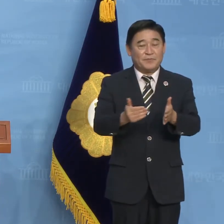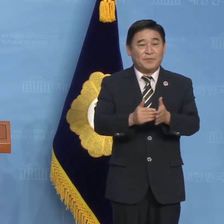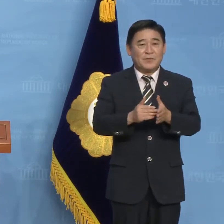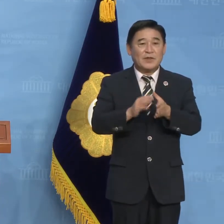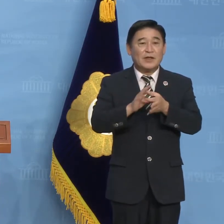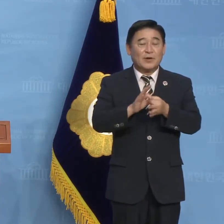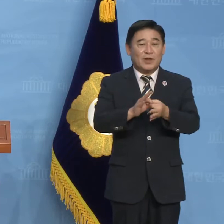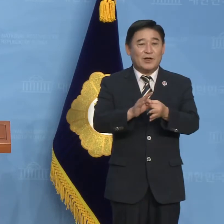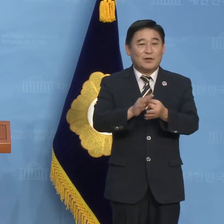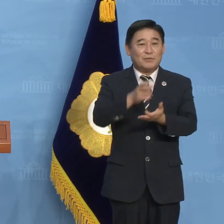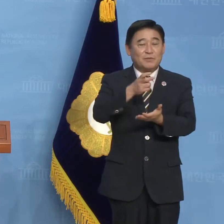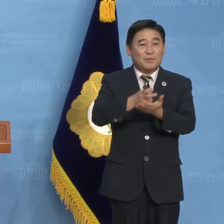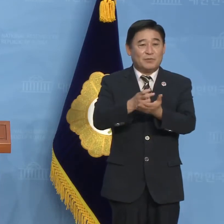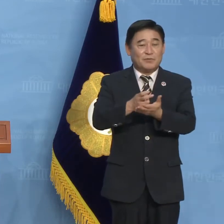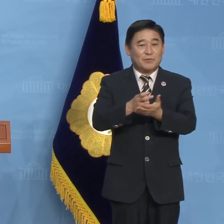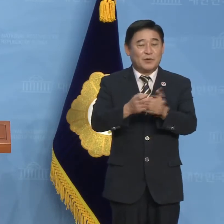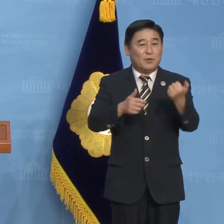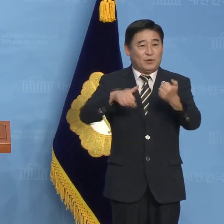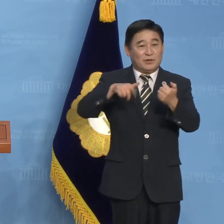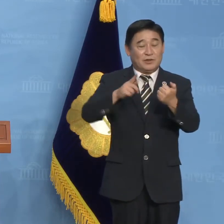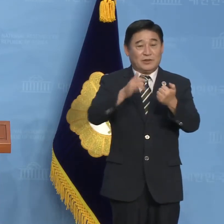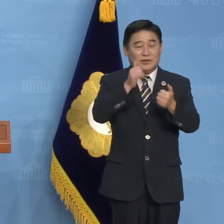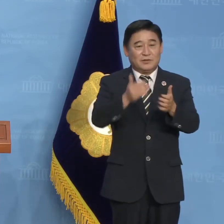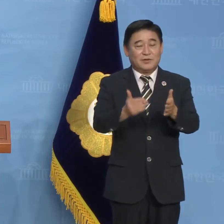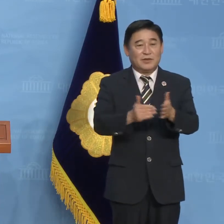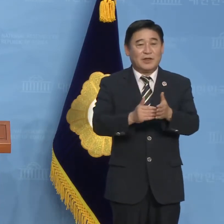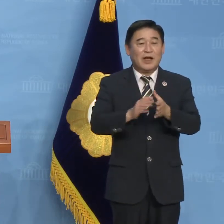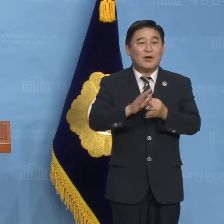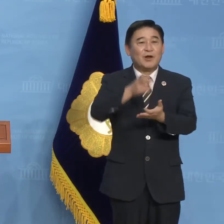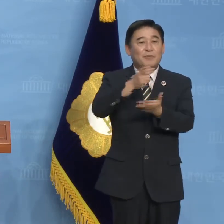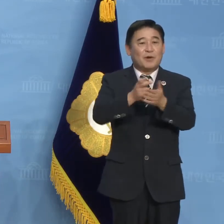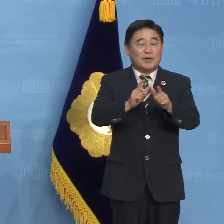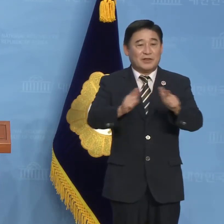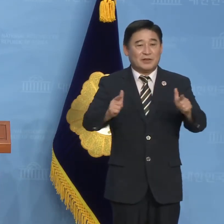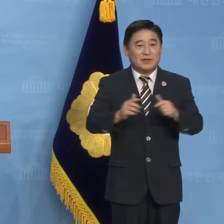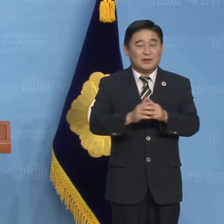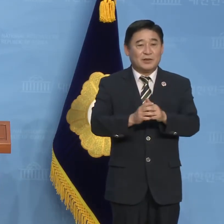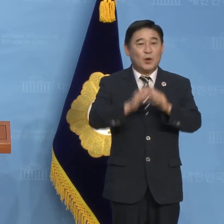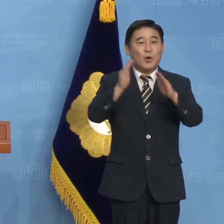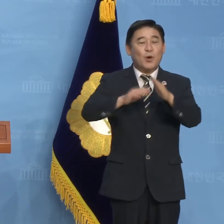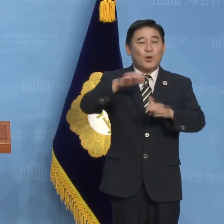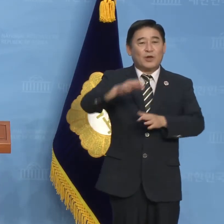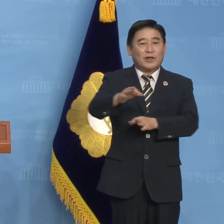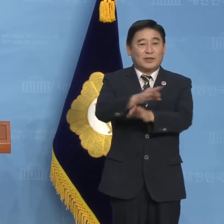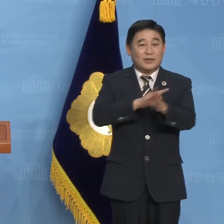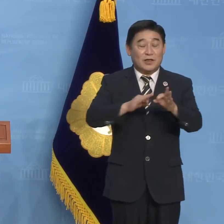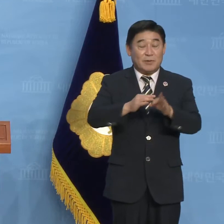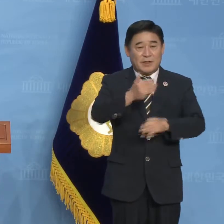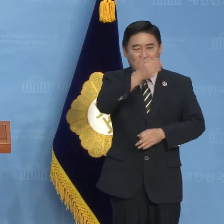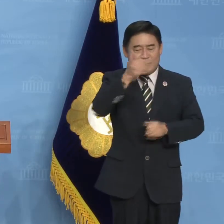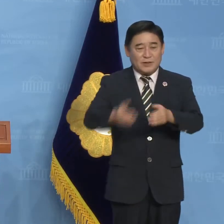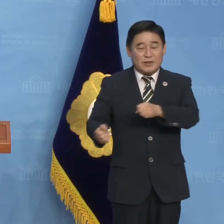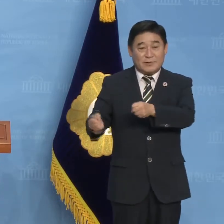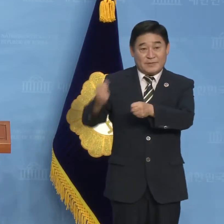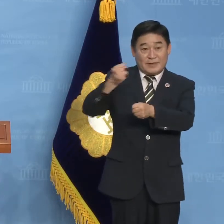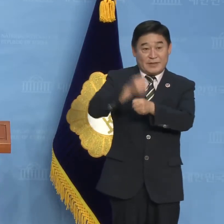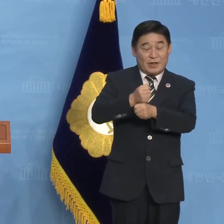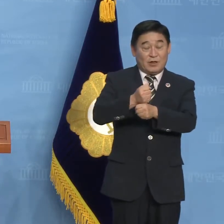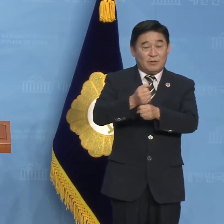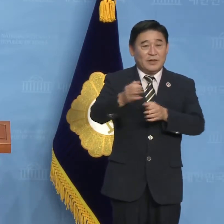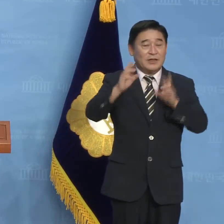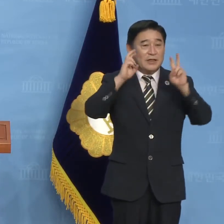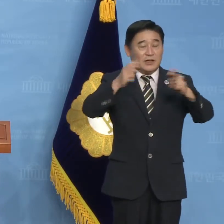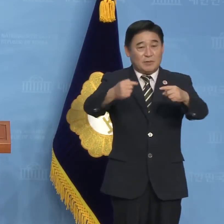관련된 법률안 누적으로는 50건입니다. 해당 법안들은 공공기관 사업에 청년 창업 중소기업이 입찰에